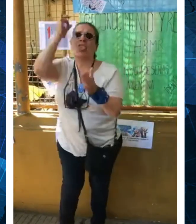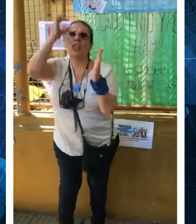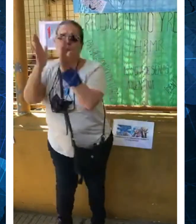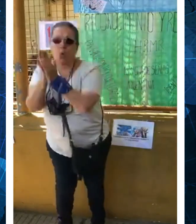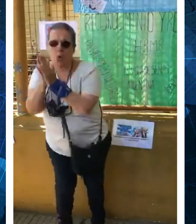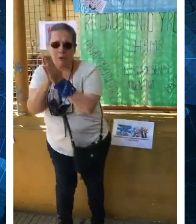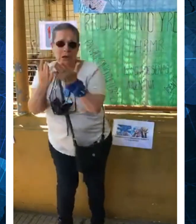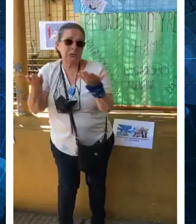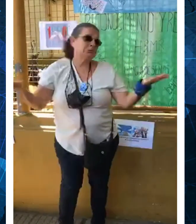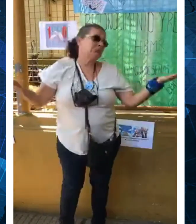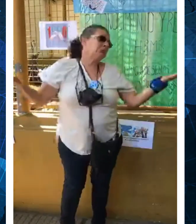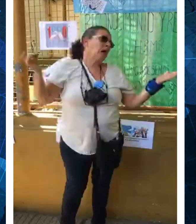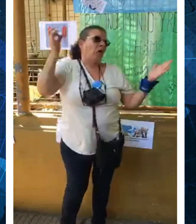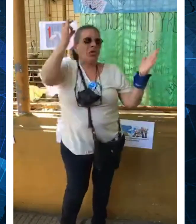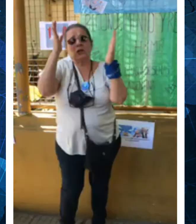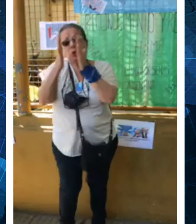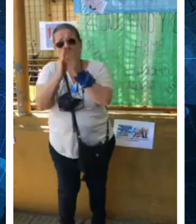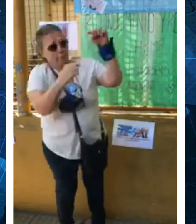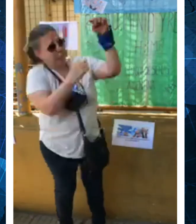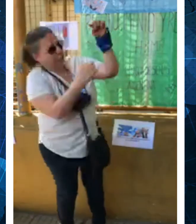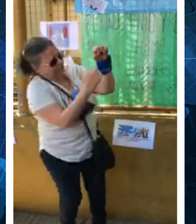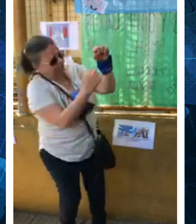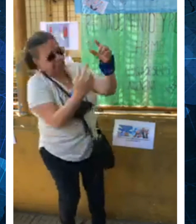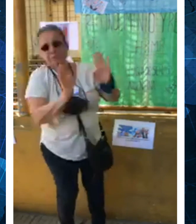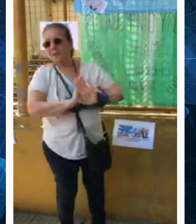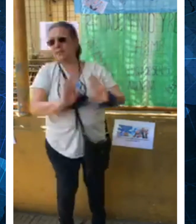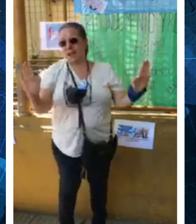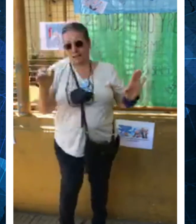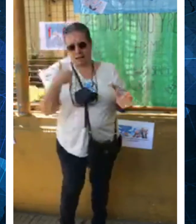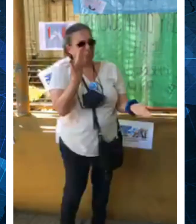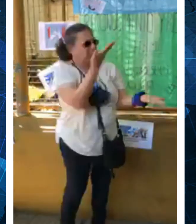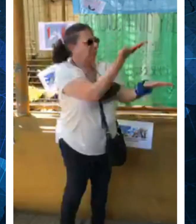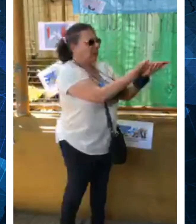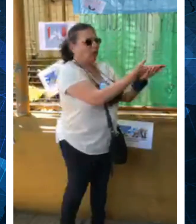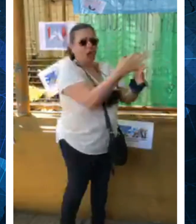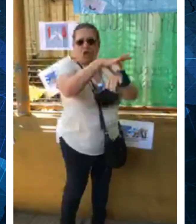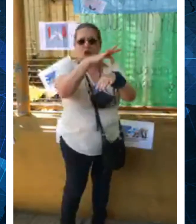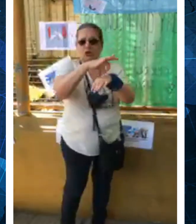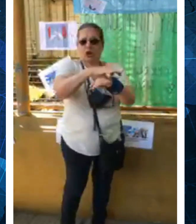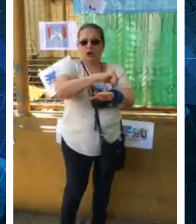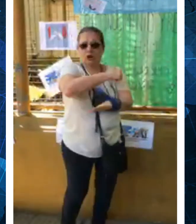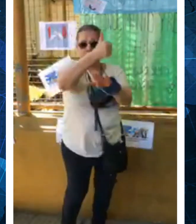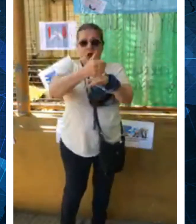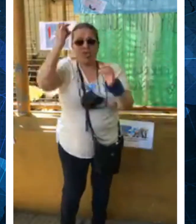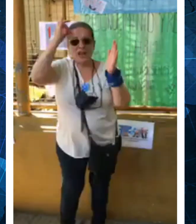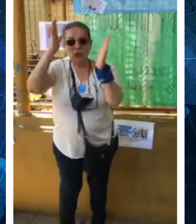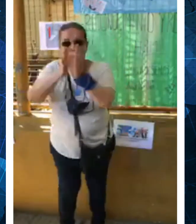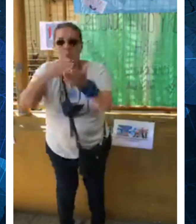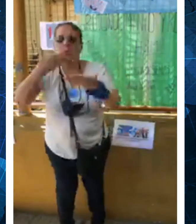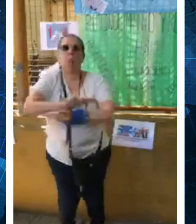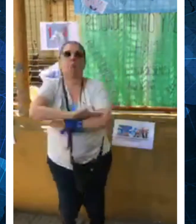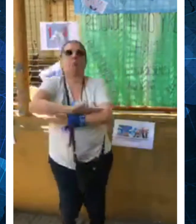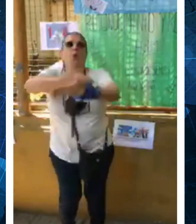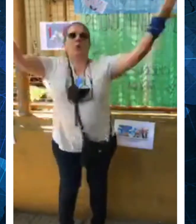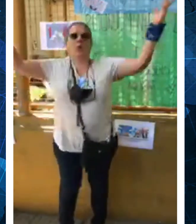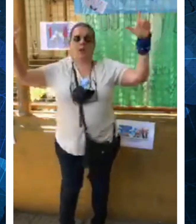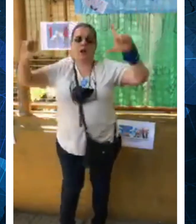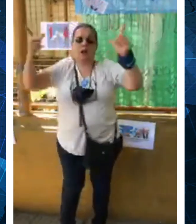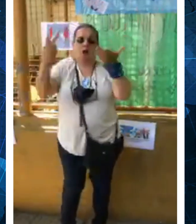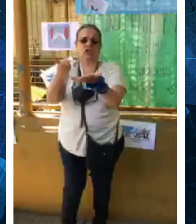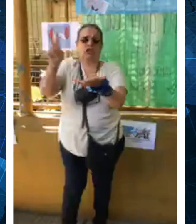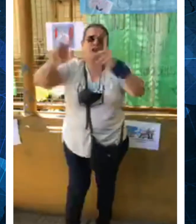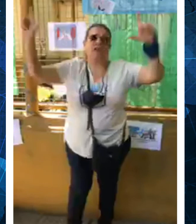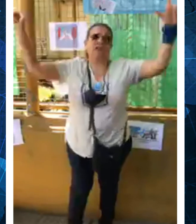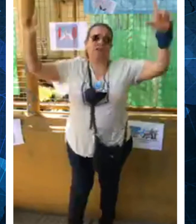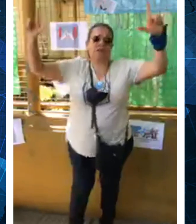de vacaciones. Él envió sus disculpas de manera en una carta